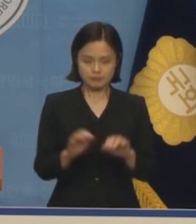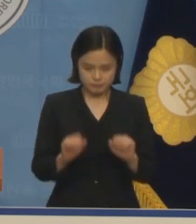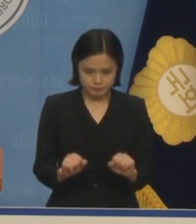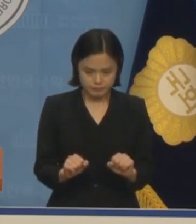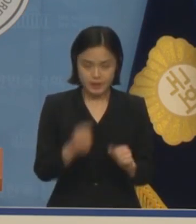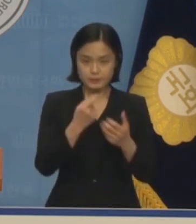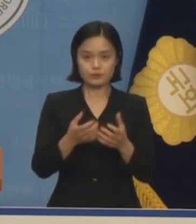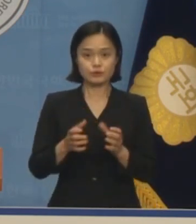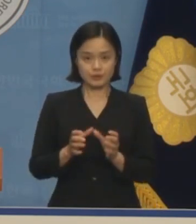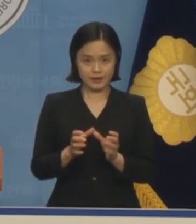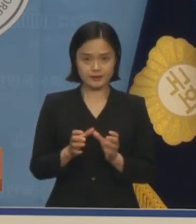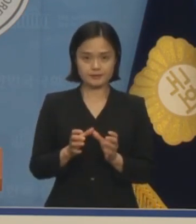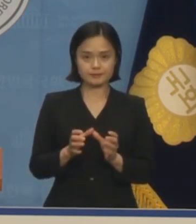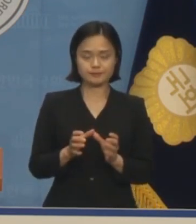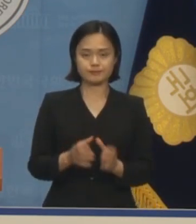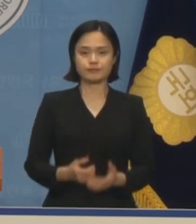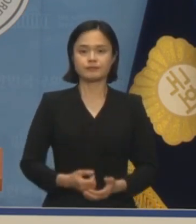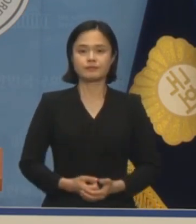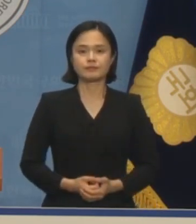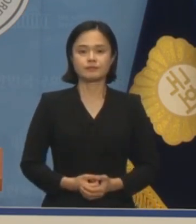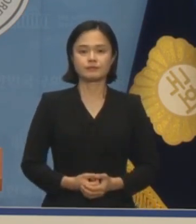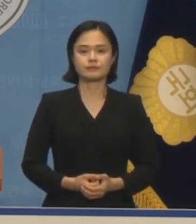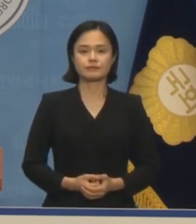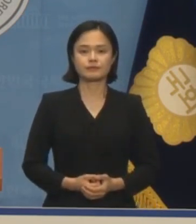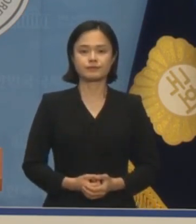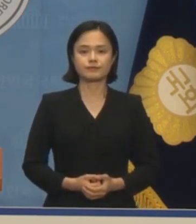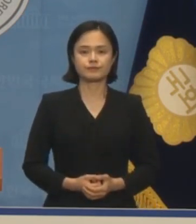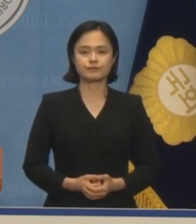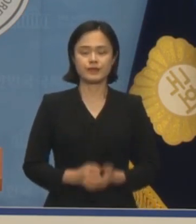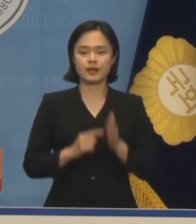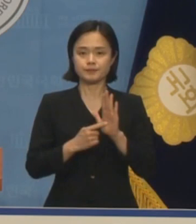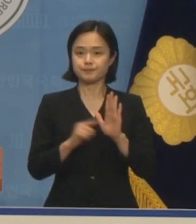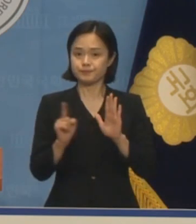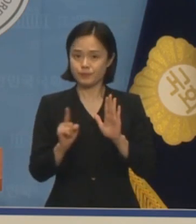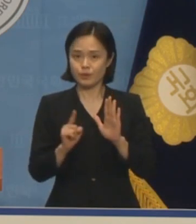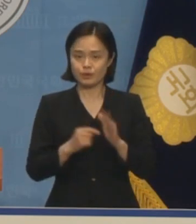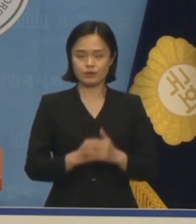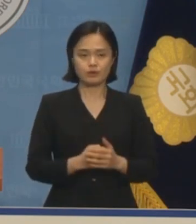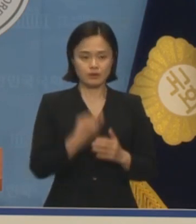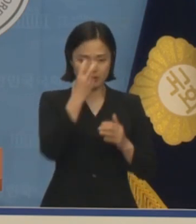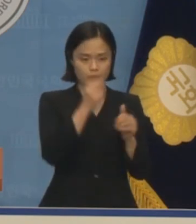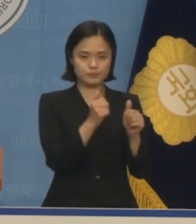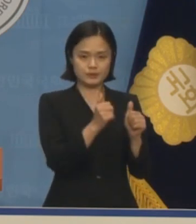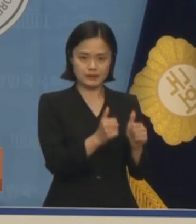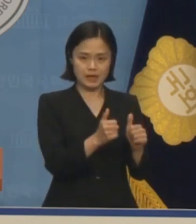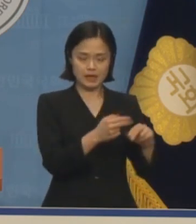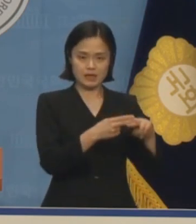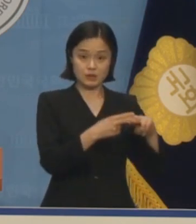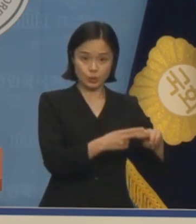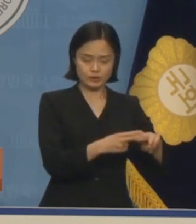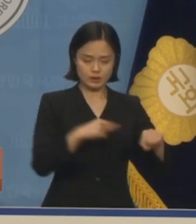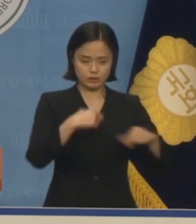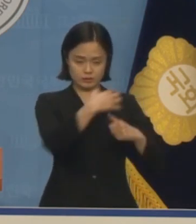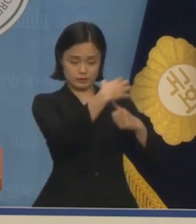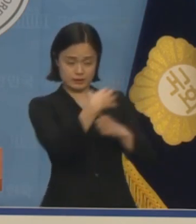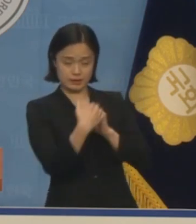안녕하십니까. 더불어민주당 검찰 독재 정치탄압대책위원회 위원장 장경태